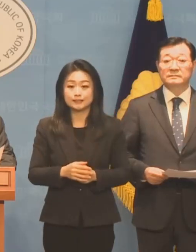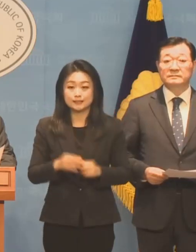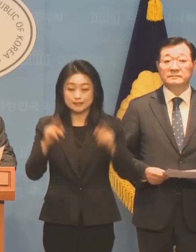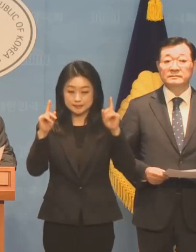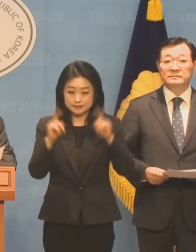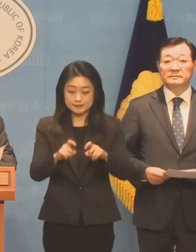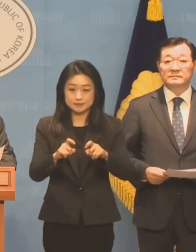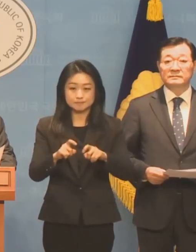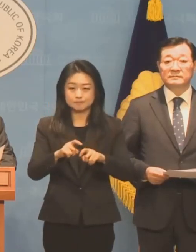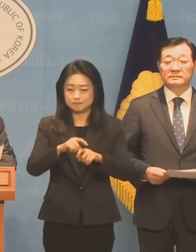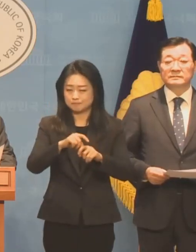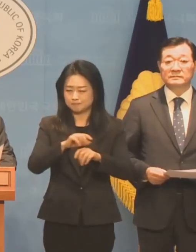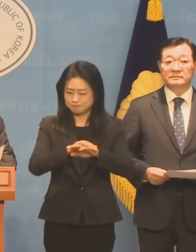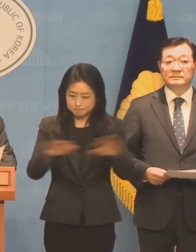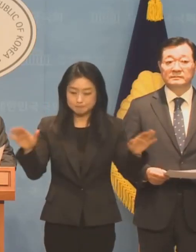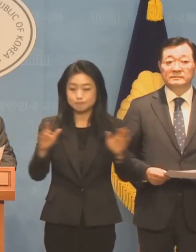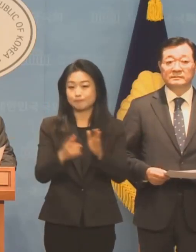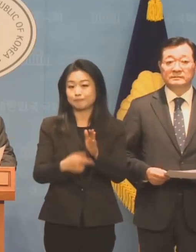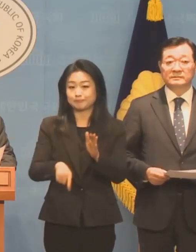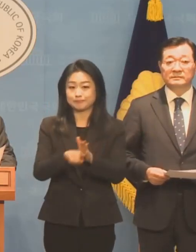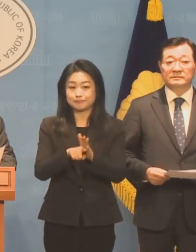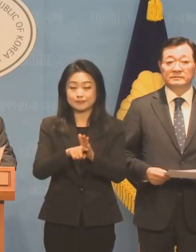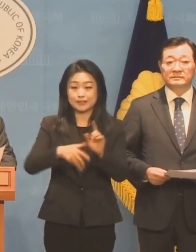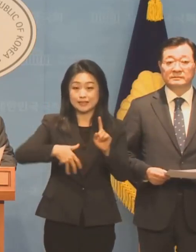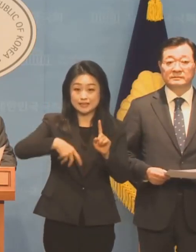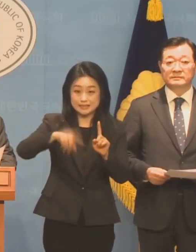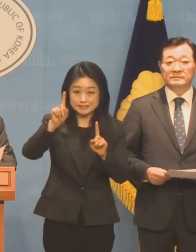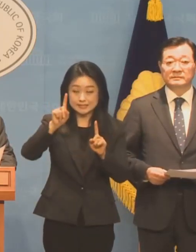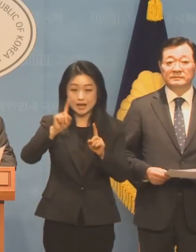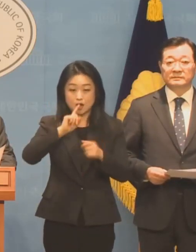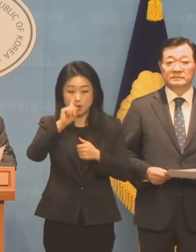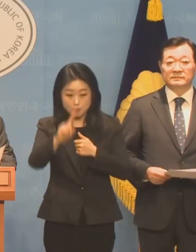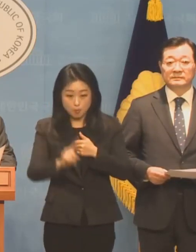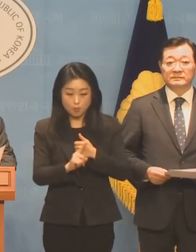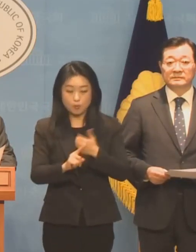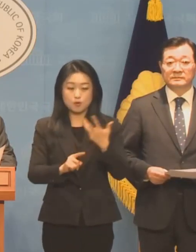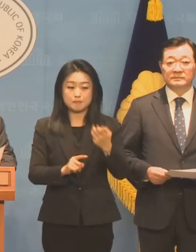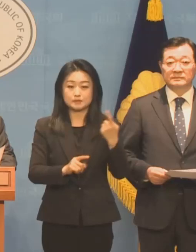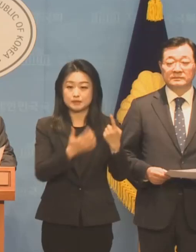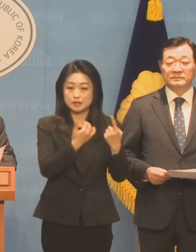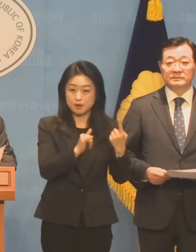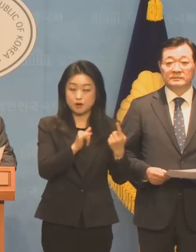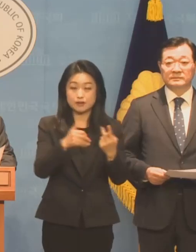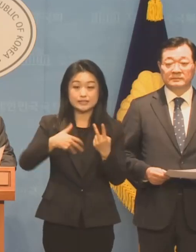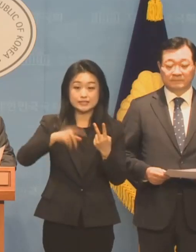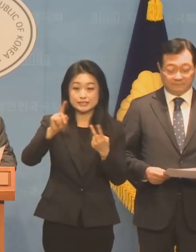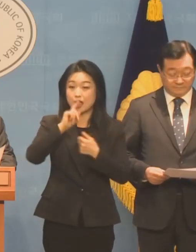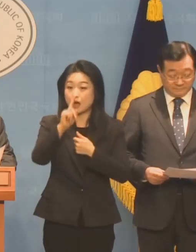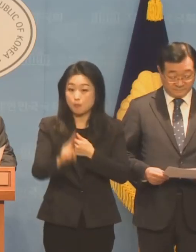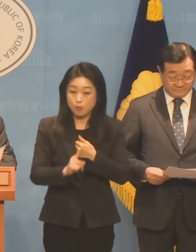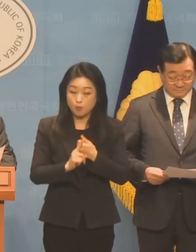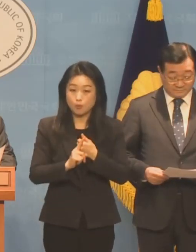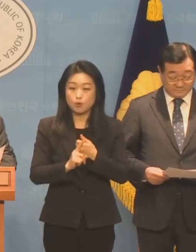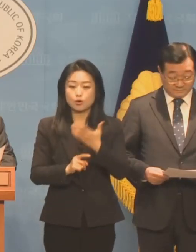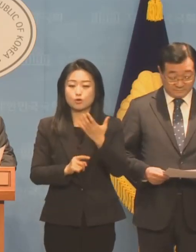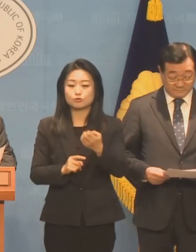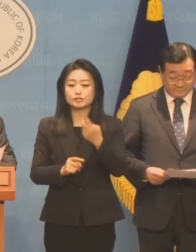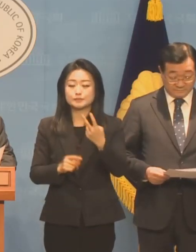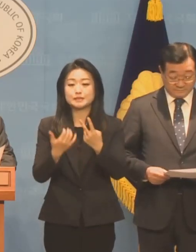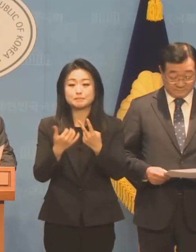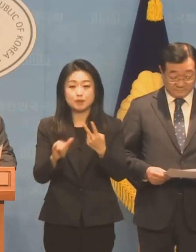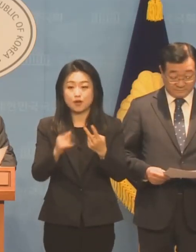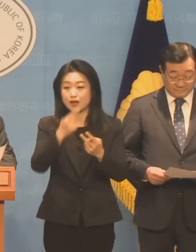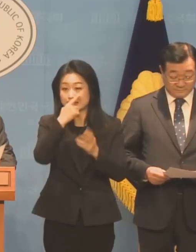증언을 역사에 기록하기 위해 1차 기관보고에 81명, 2차 기관보고에